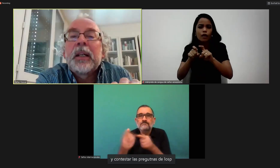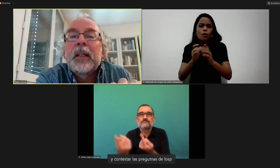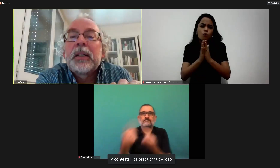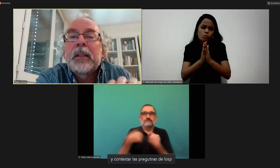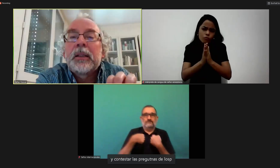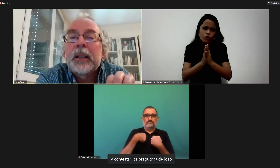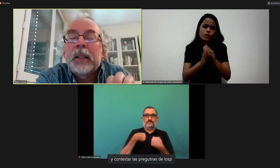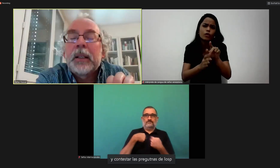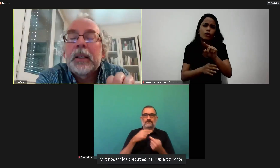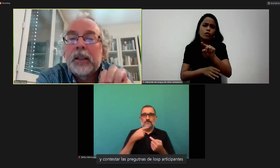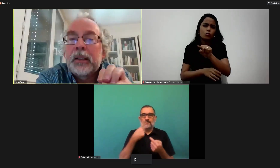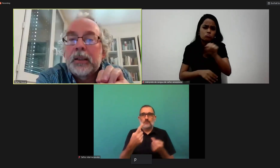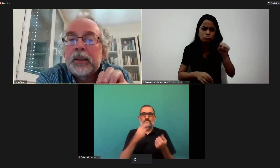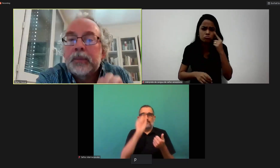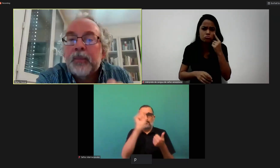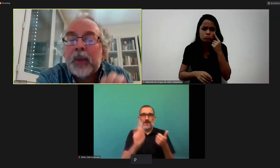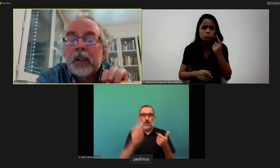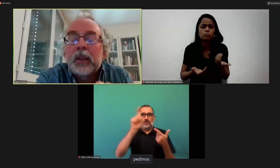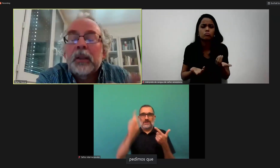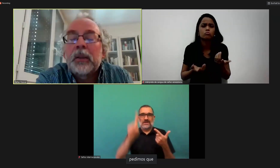utilicéis